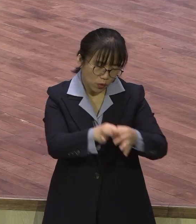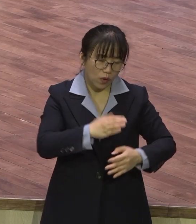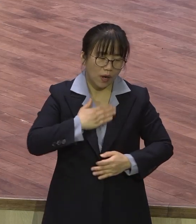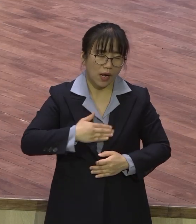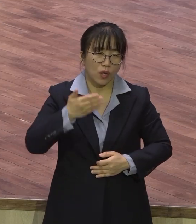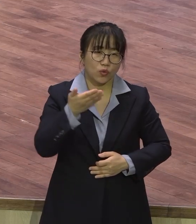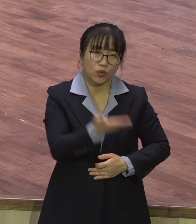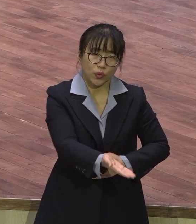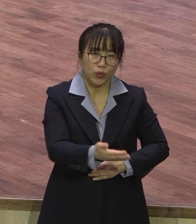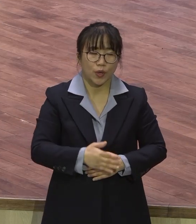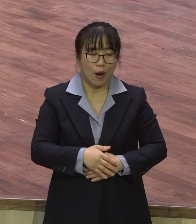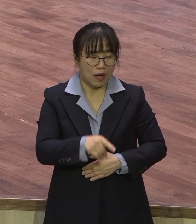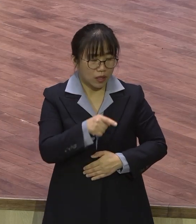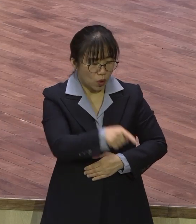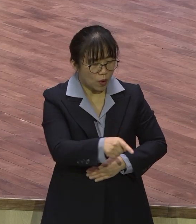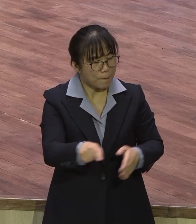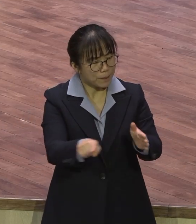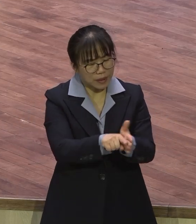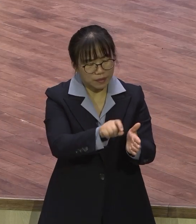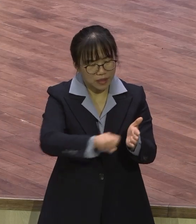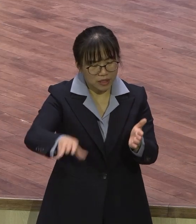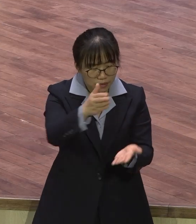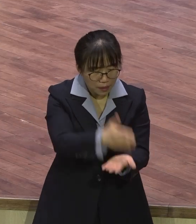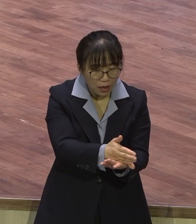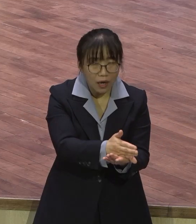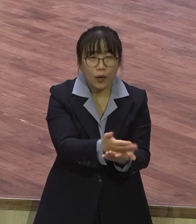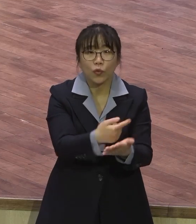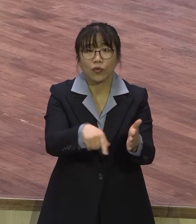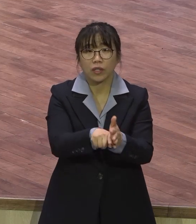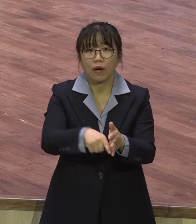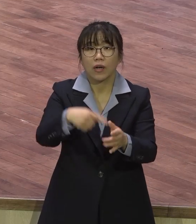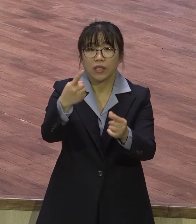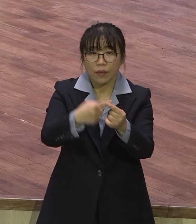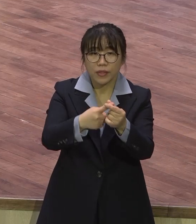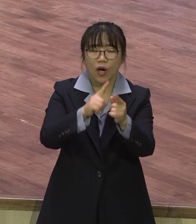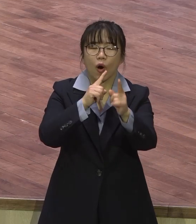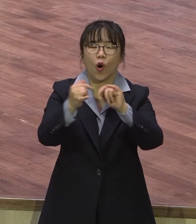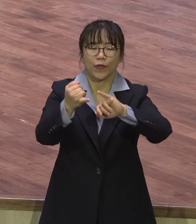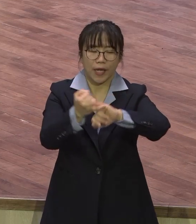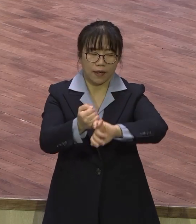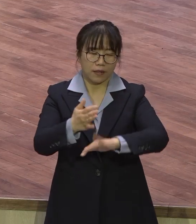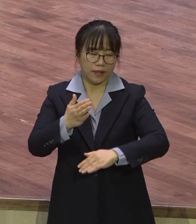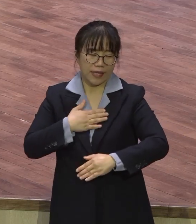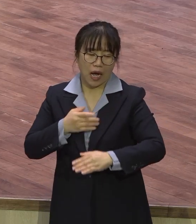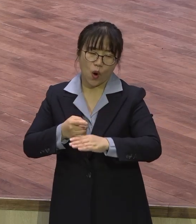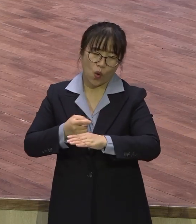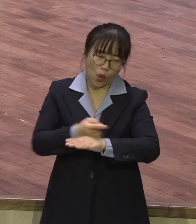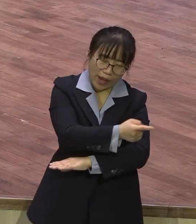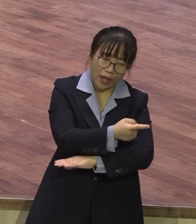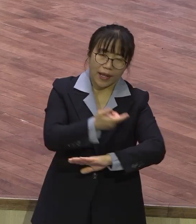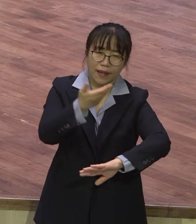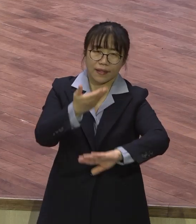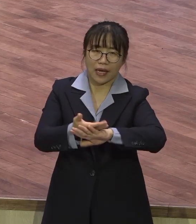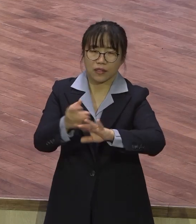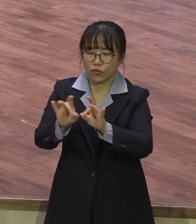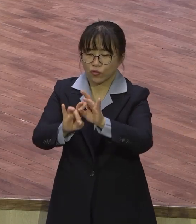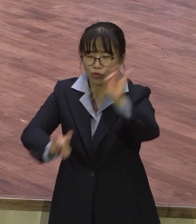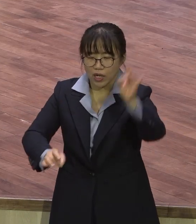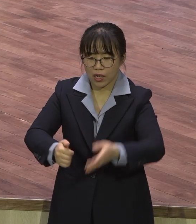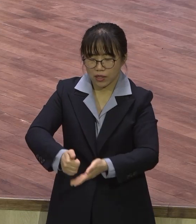믿음을 심어주시려고 그래서 첫 번째 언약으로 나 외에 다른 신을